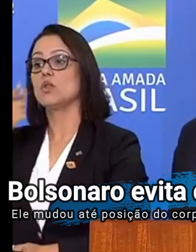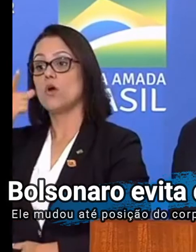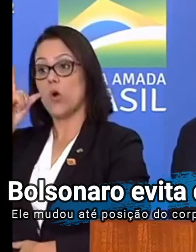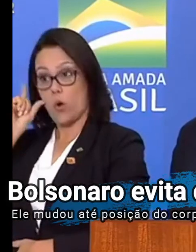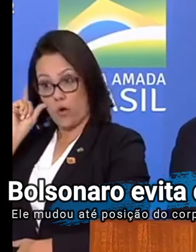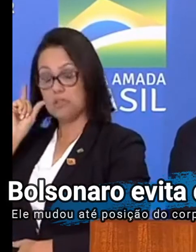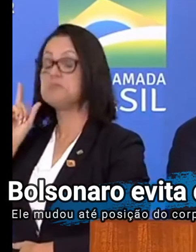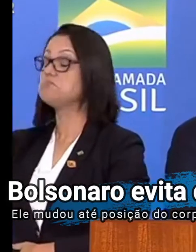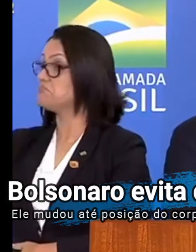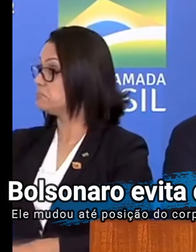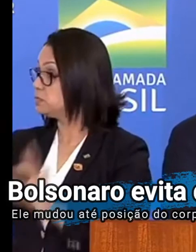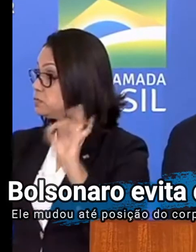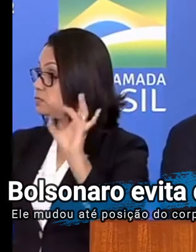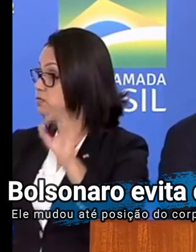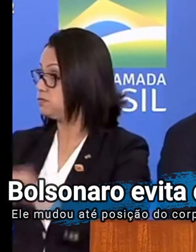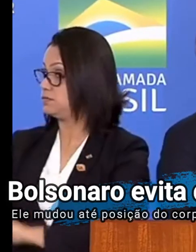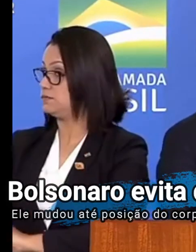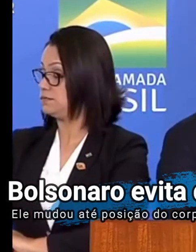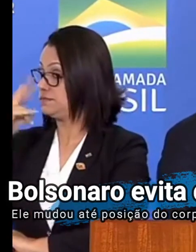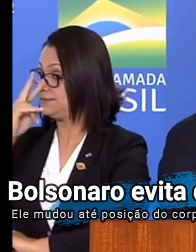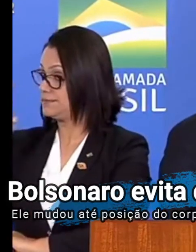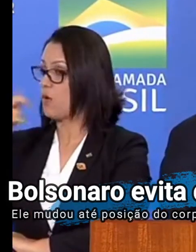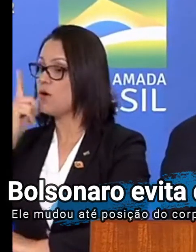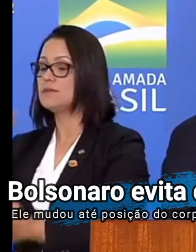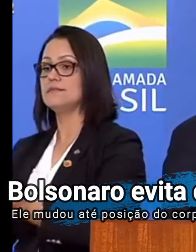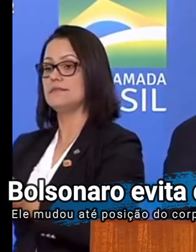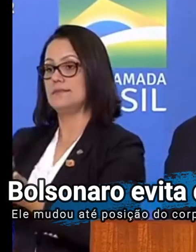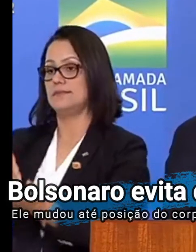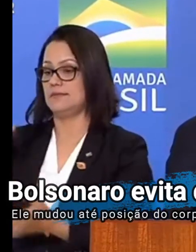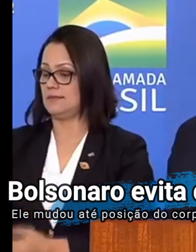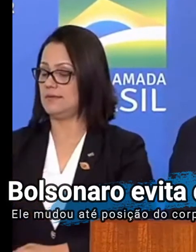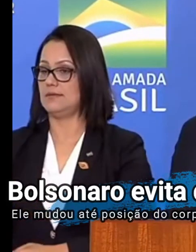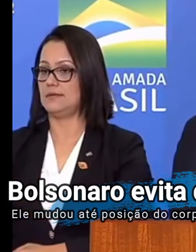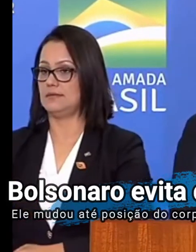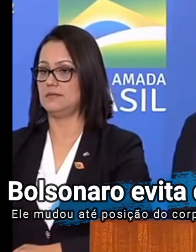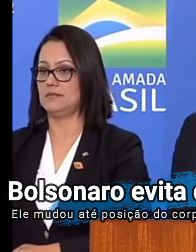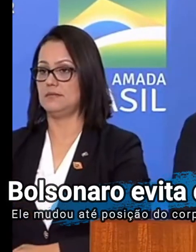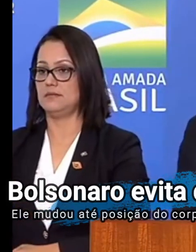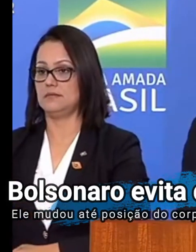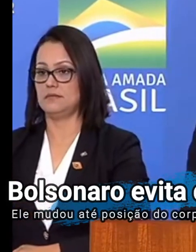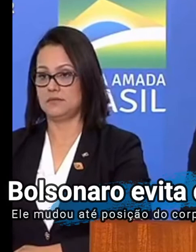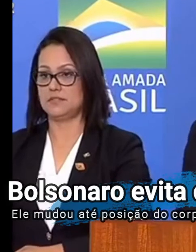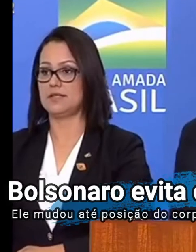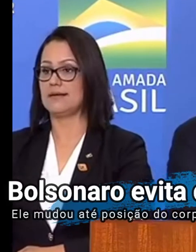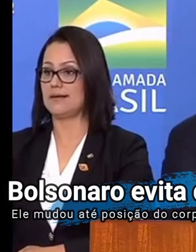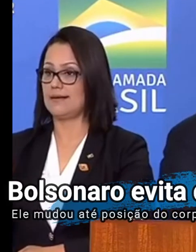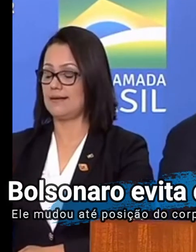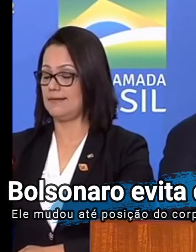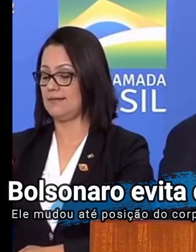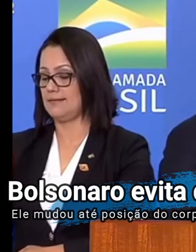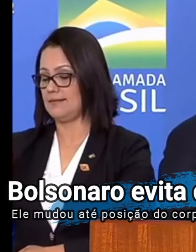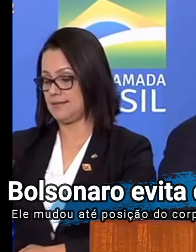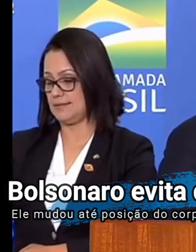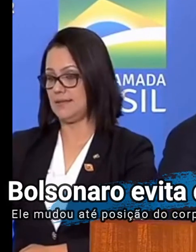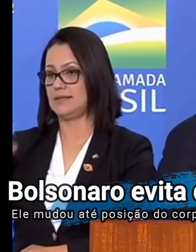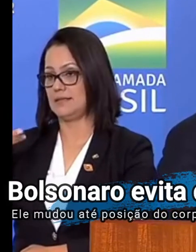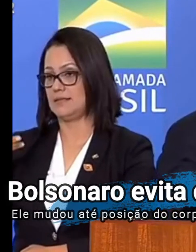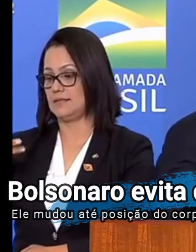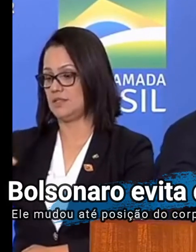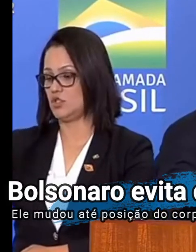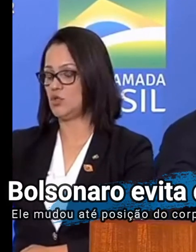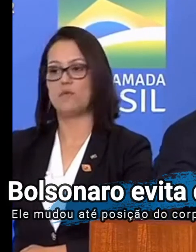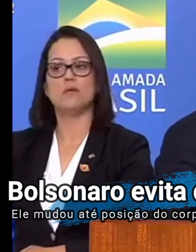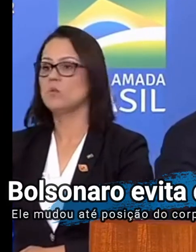grande dia para nós também apresentamos em anápolis por coincidência o kc-390 todo software do